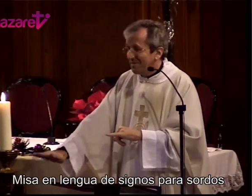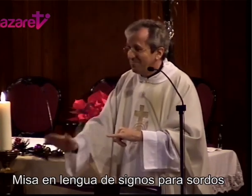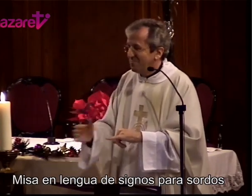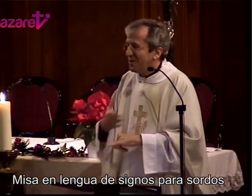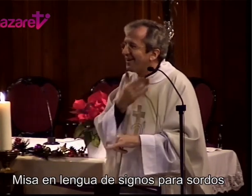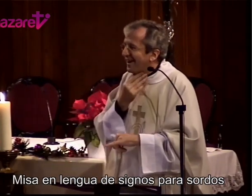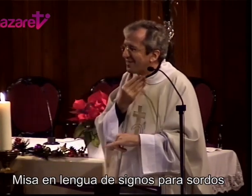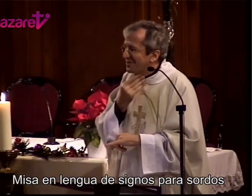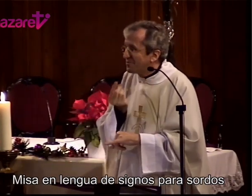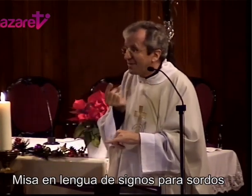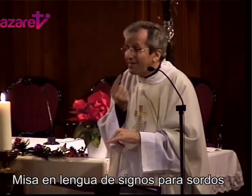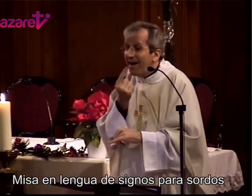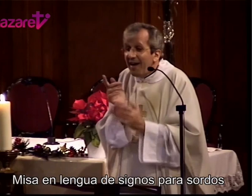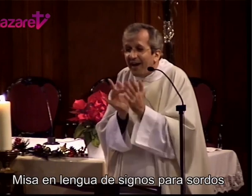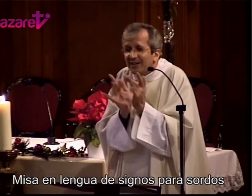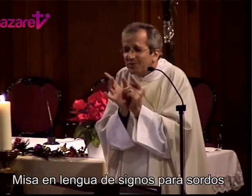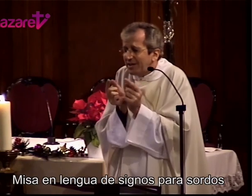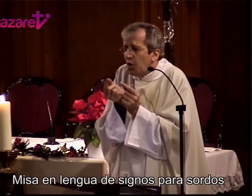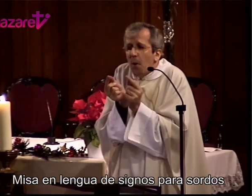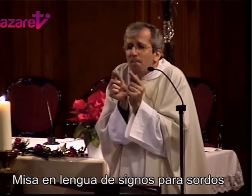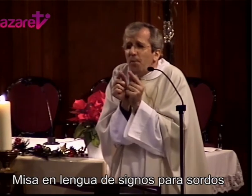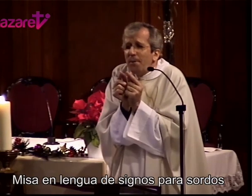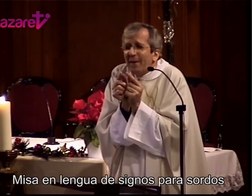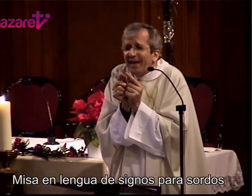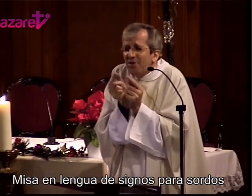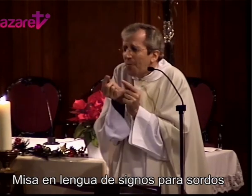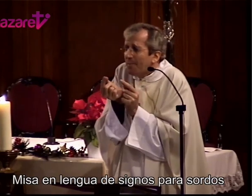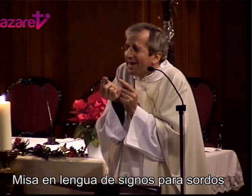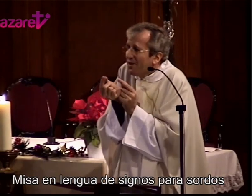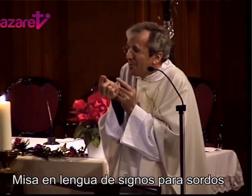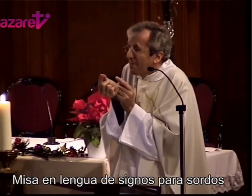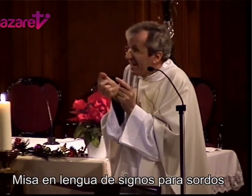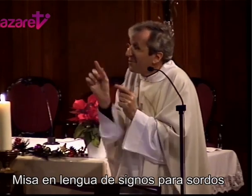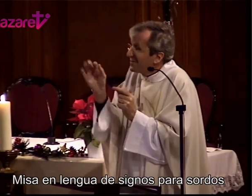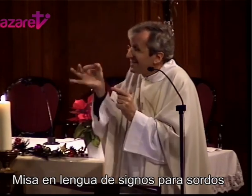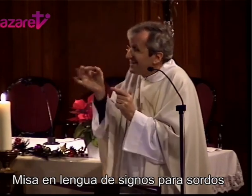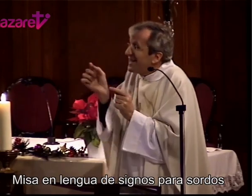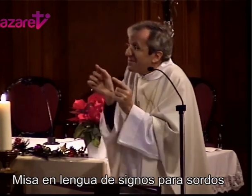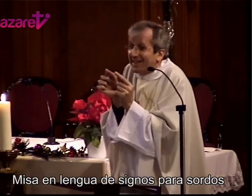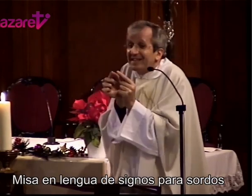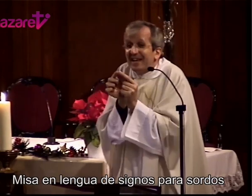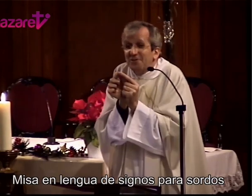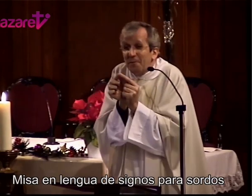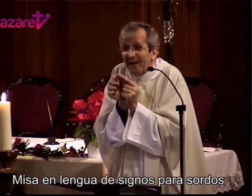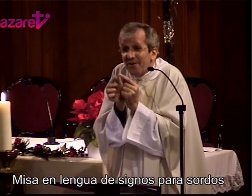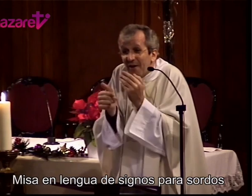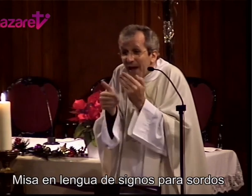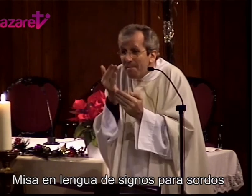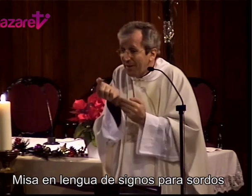muy graciosa, y me decía: Jesús se ha hecho muy pequeño, muy pequeño, muy pequeño. Sí, sí, es verdad, se ha hecho muy pequeño. Empezó